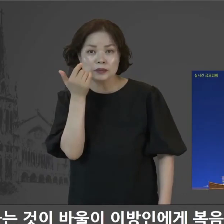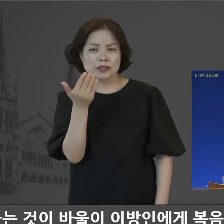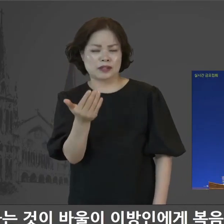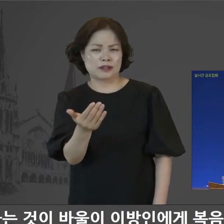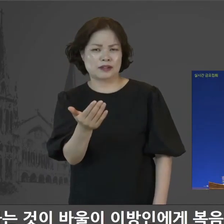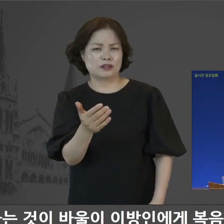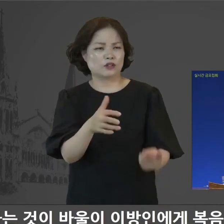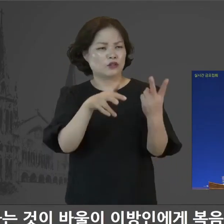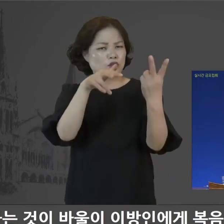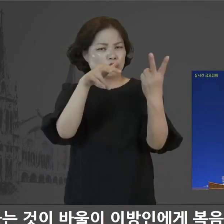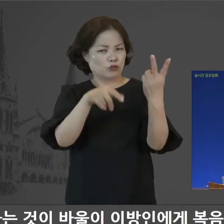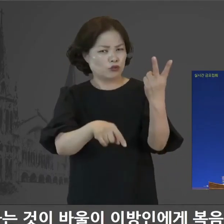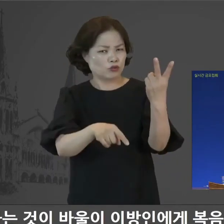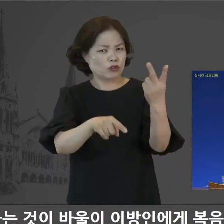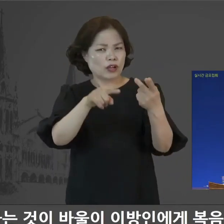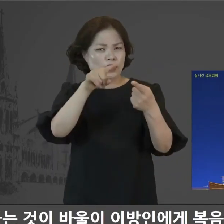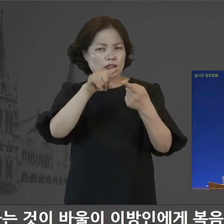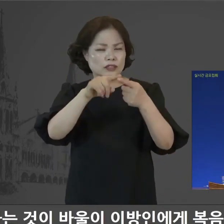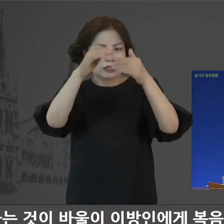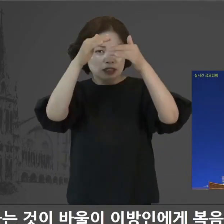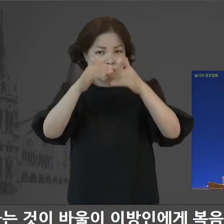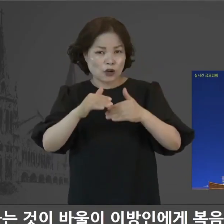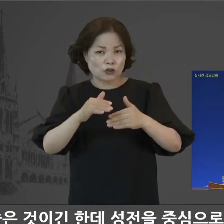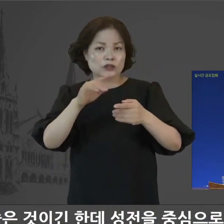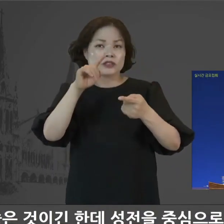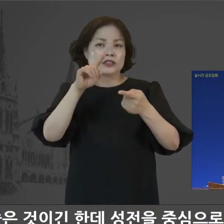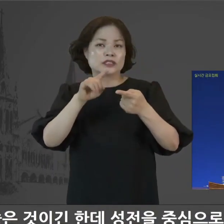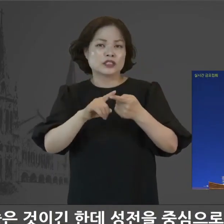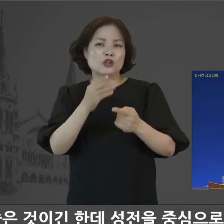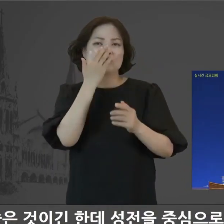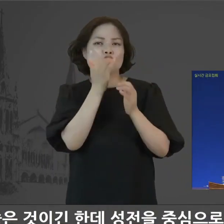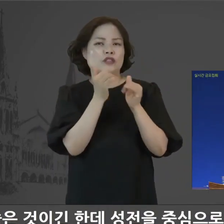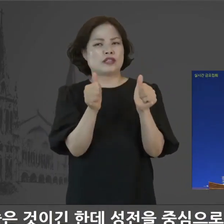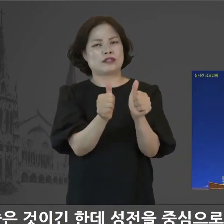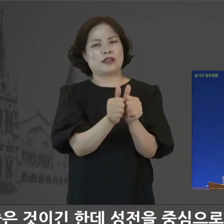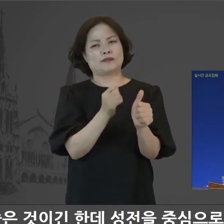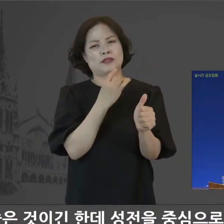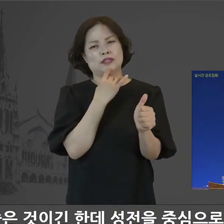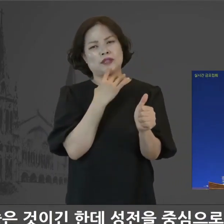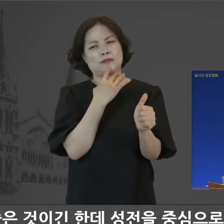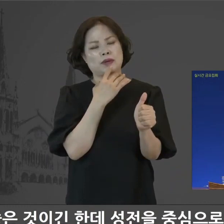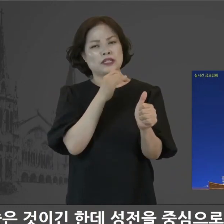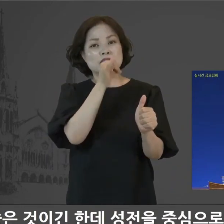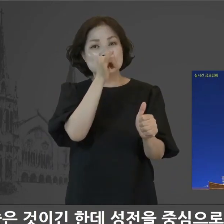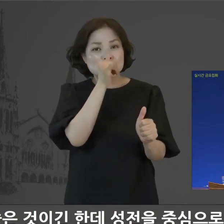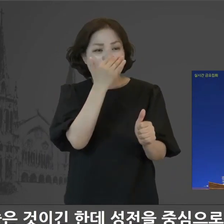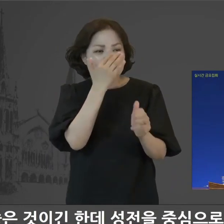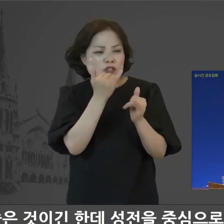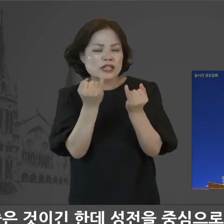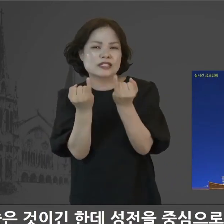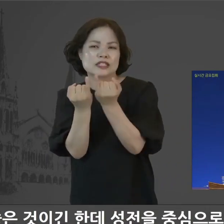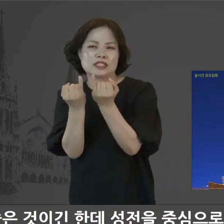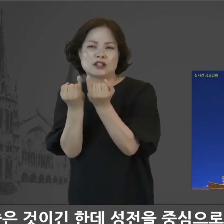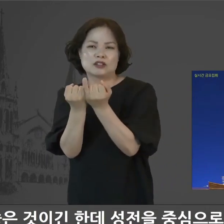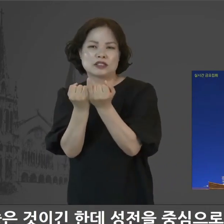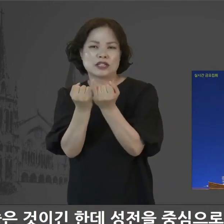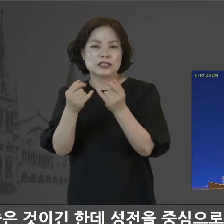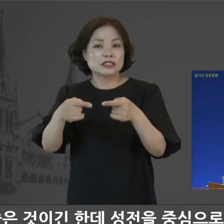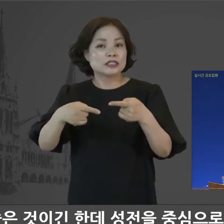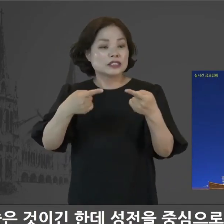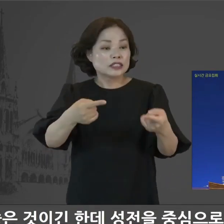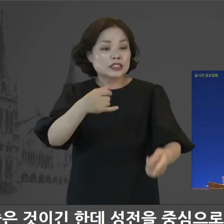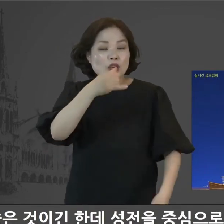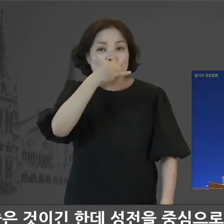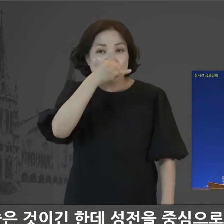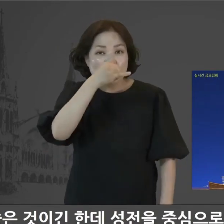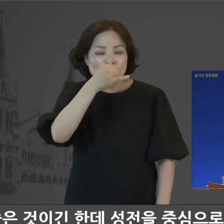한 2주간 동안 살펴본 대로 성전 구조를 보면 유대인 남자만 들어가는 지역이 있고, 유대인 여자도 들어가도 되는 지역이